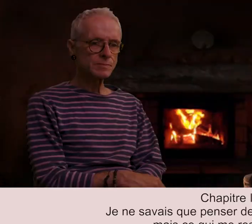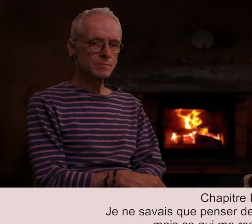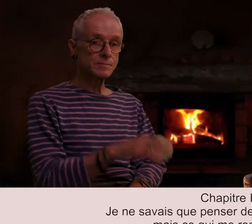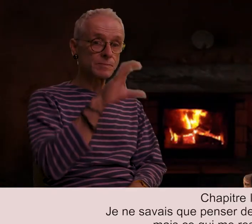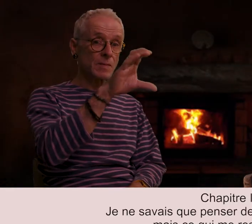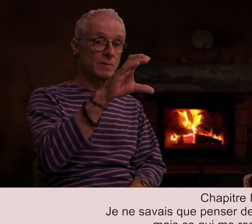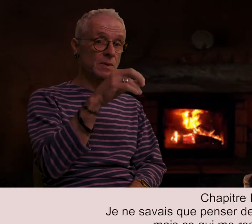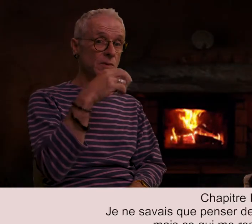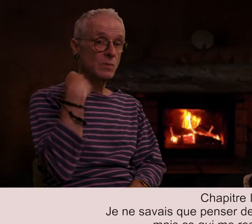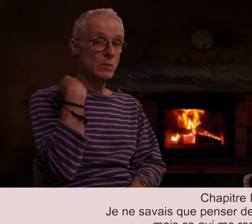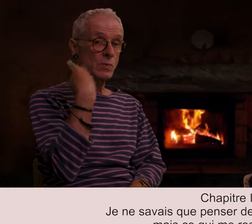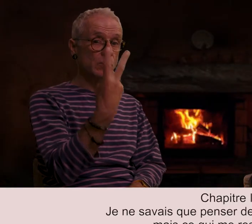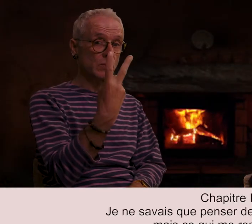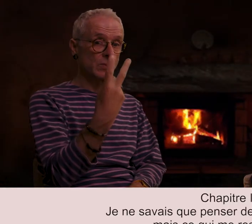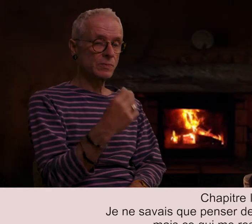Chapitre 2